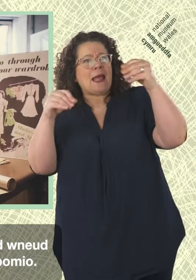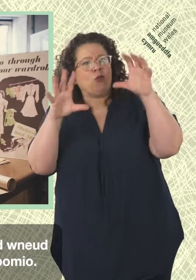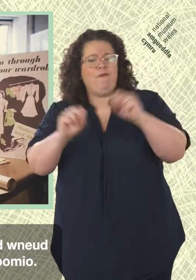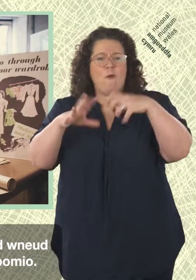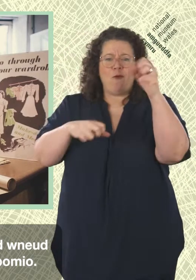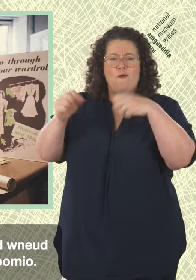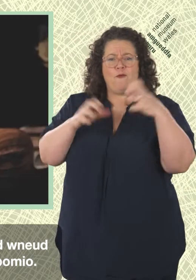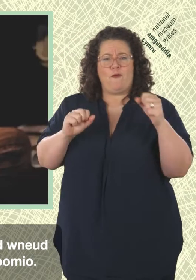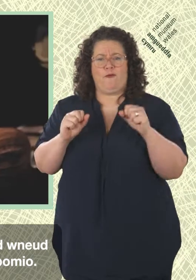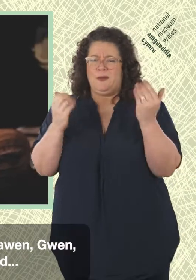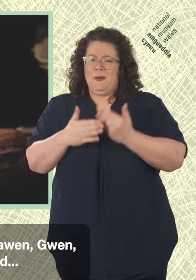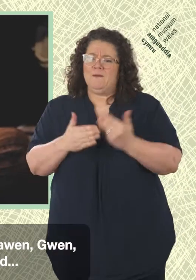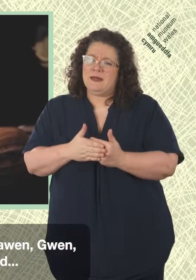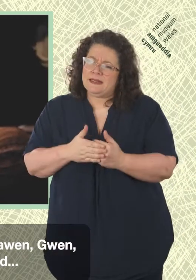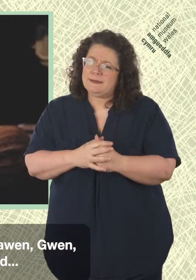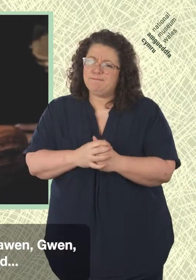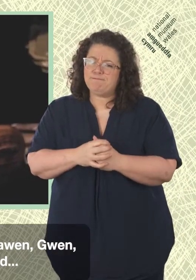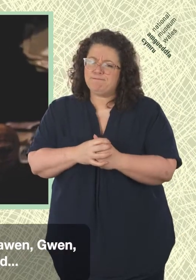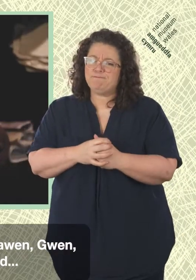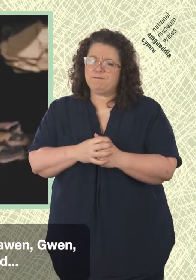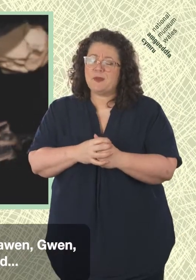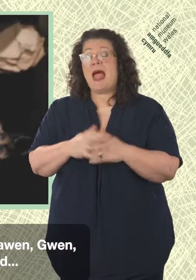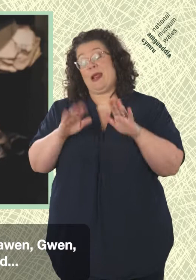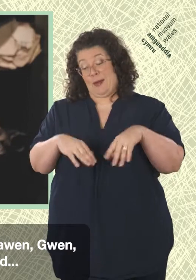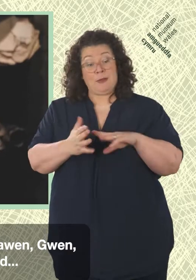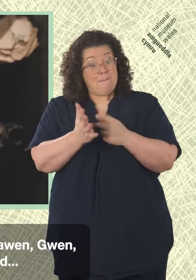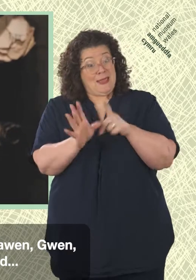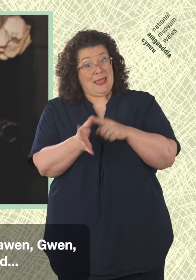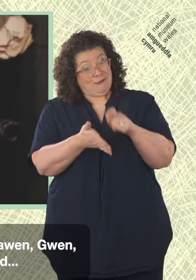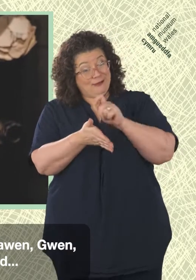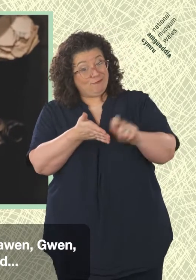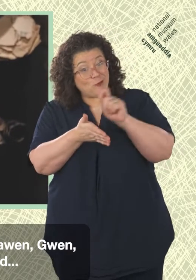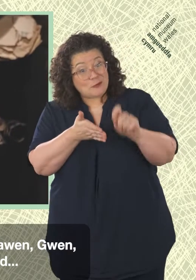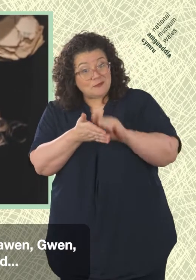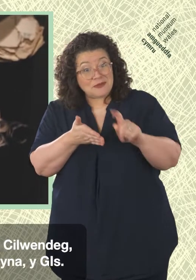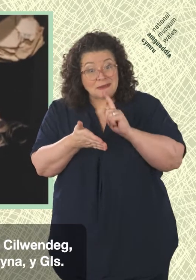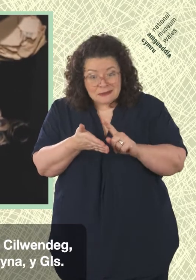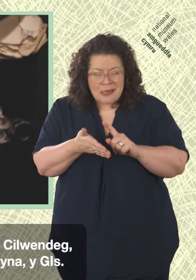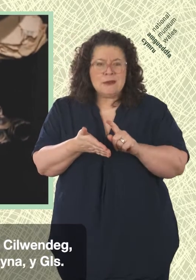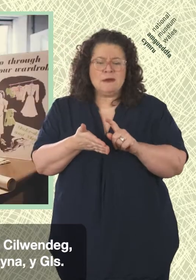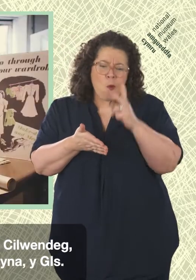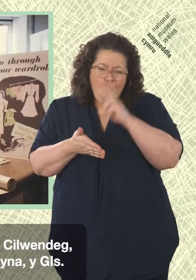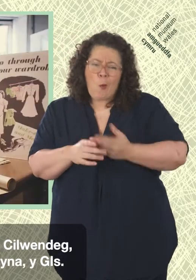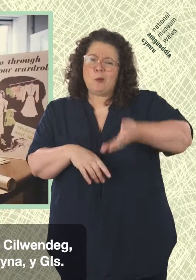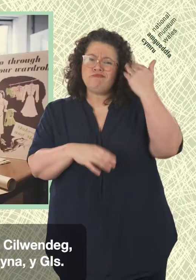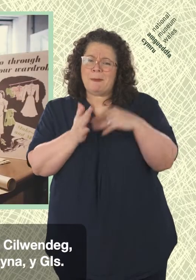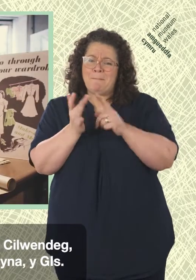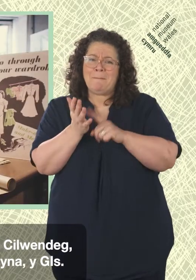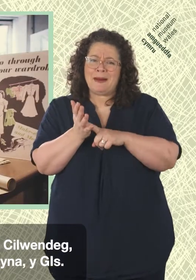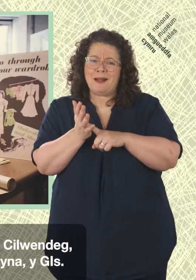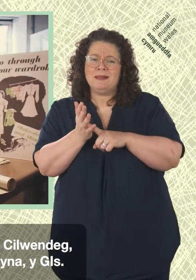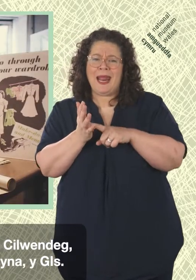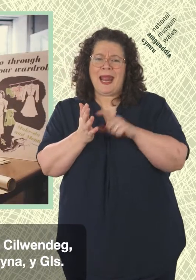stopo'r bomio. Wel, ar nodyn bach mi llawen, Gwen, mae Mary'n gweud bod un o'r melynau